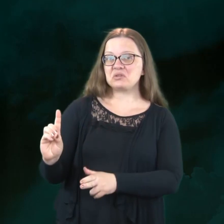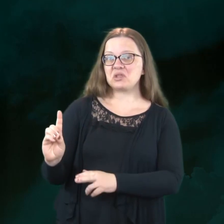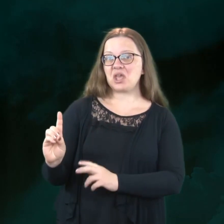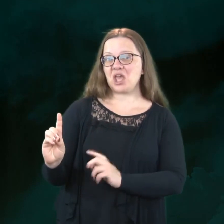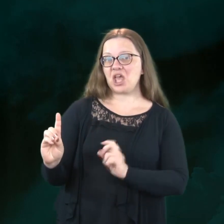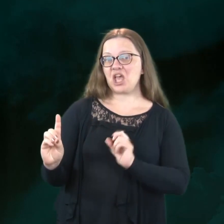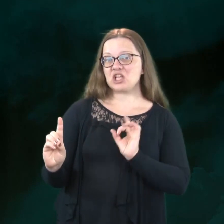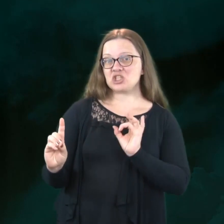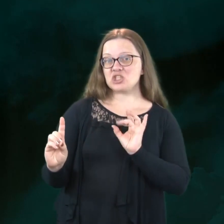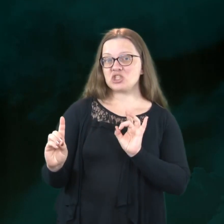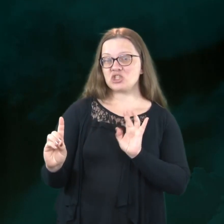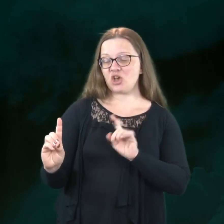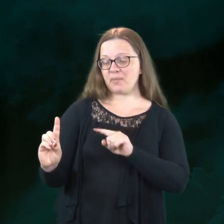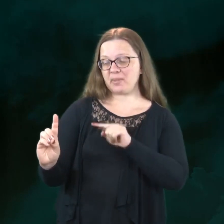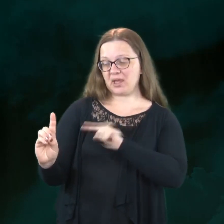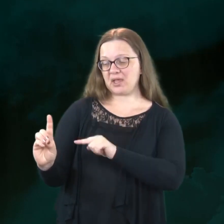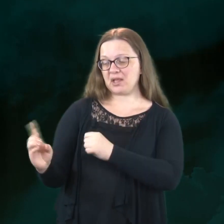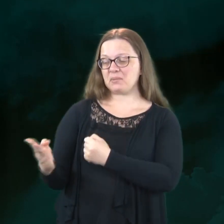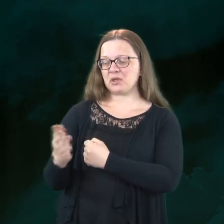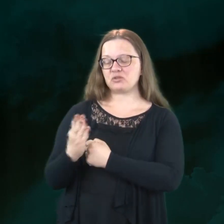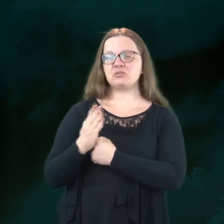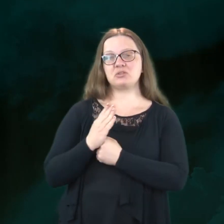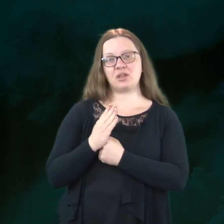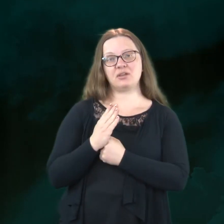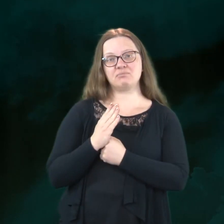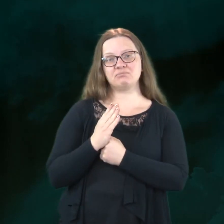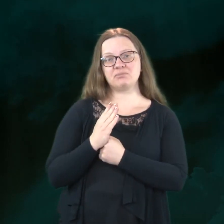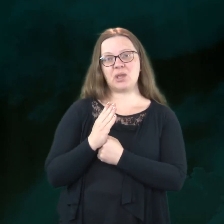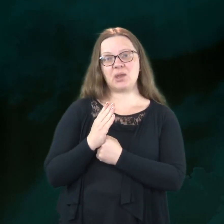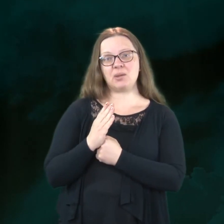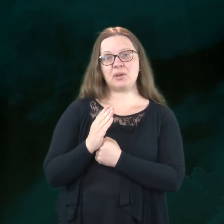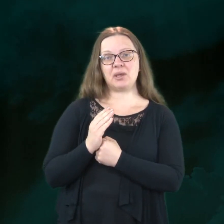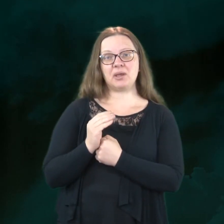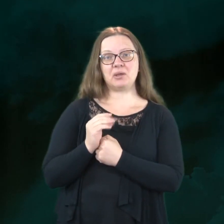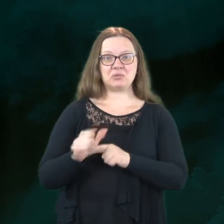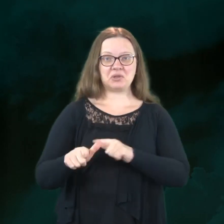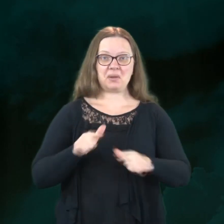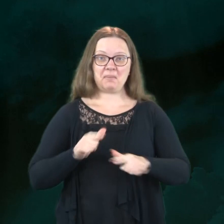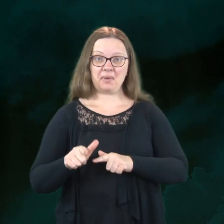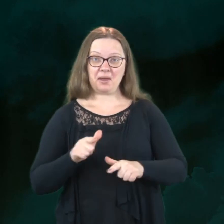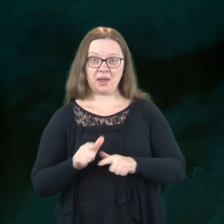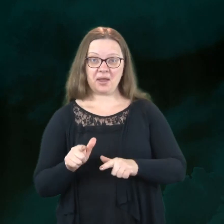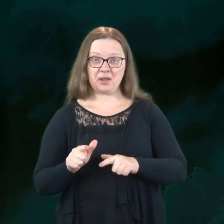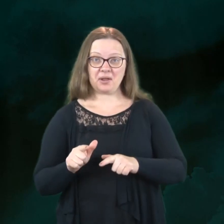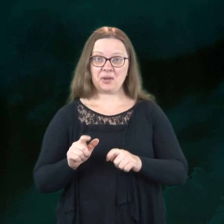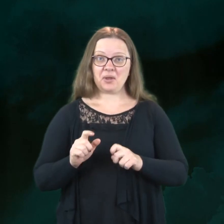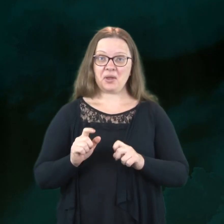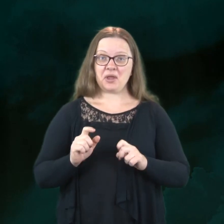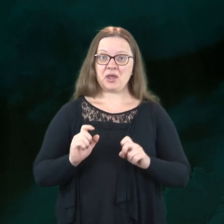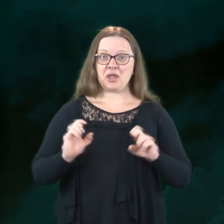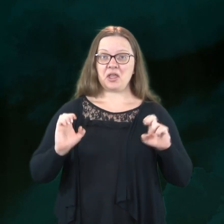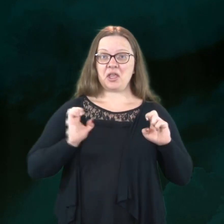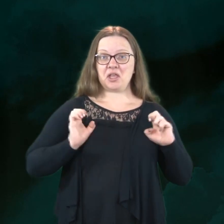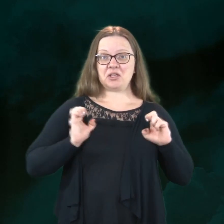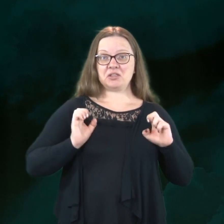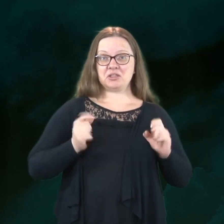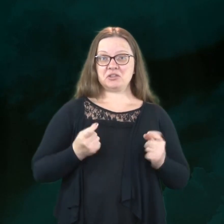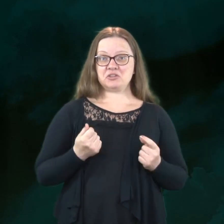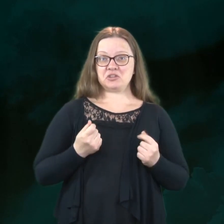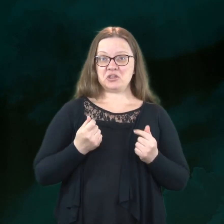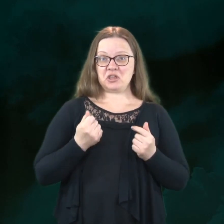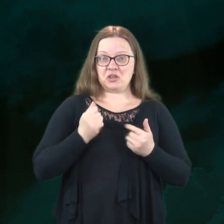meu benefício e para o meu enriquecimento. Né? Por isso que Paulo fala em Colossenses, acho que